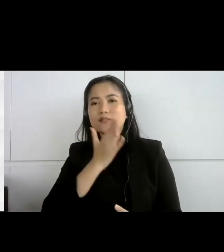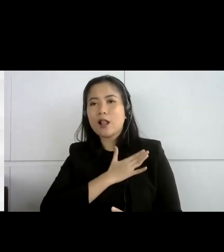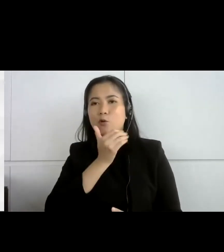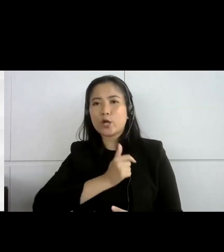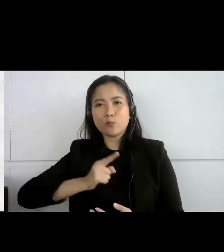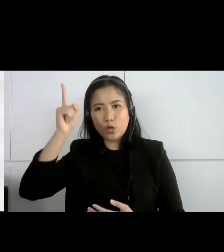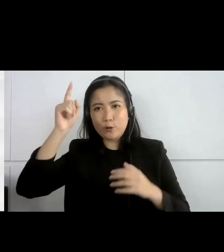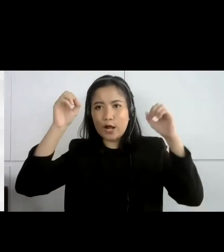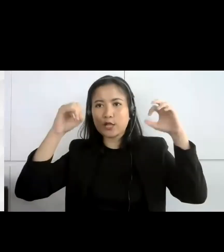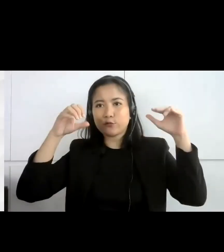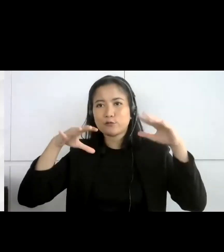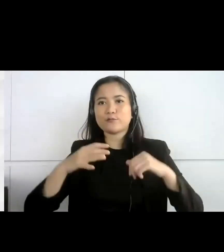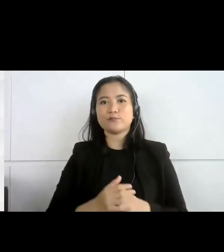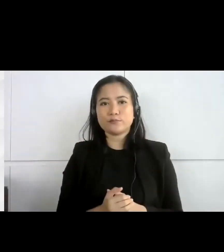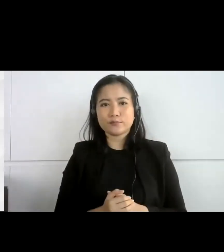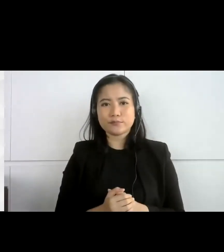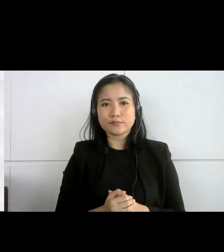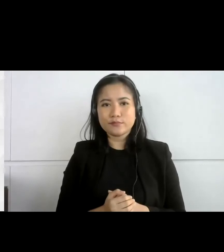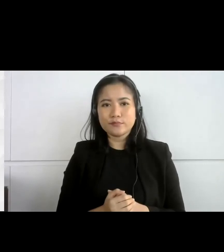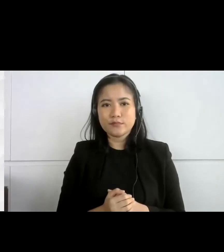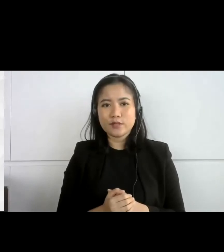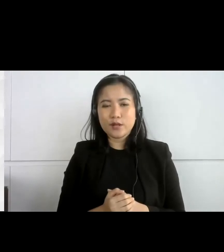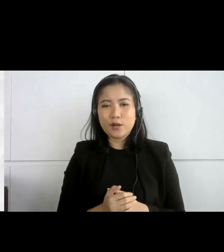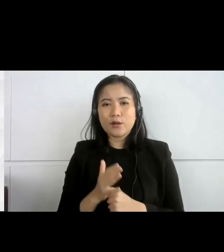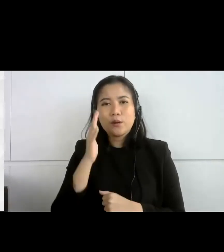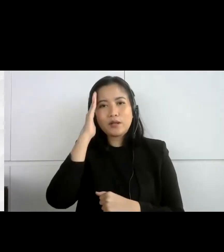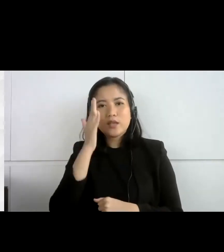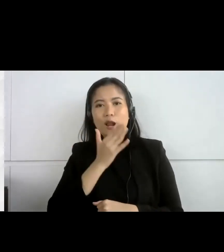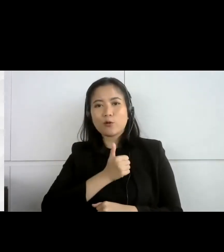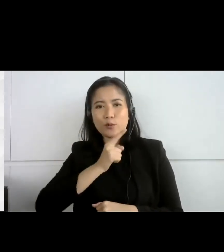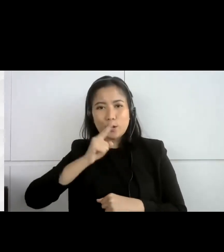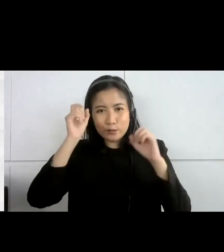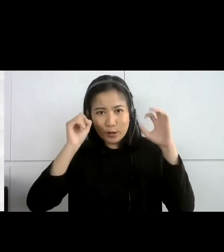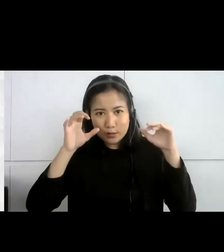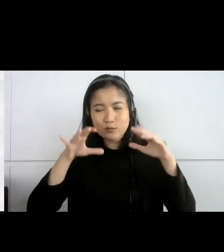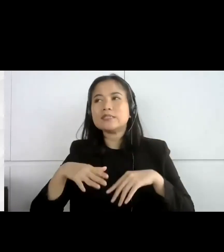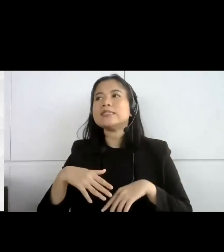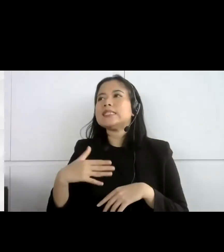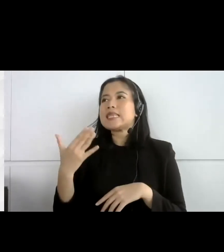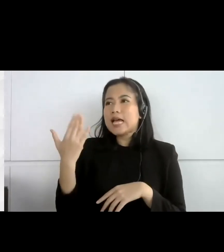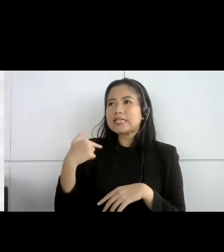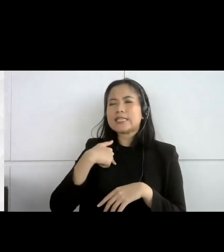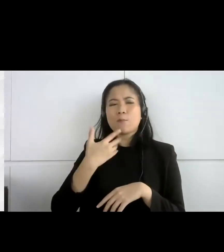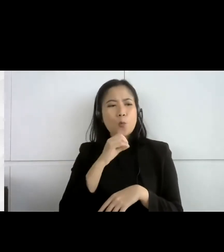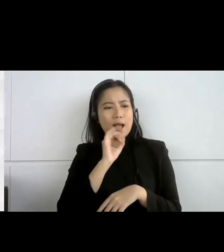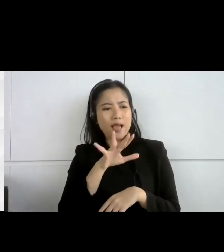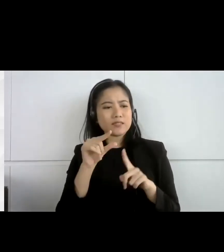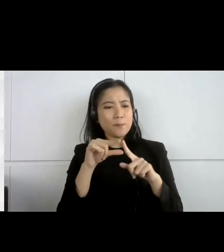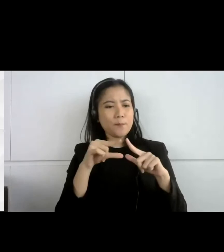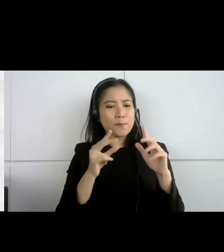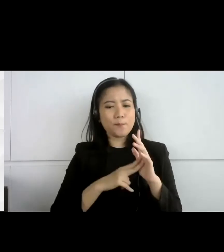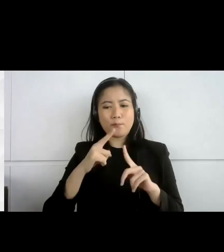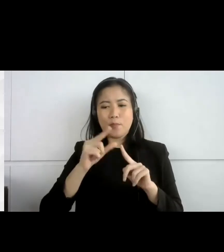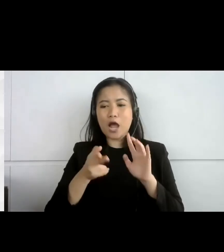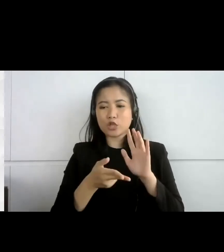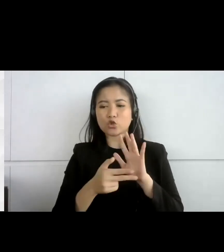wabarakatuh. Waalaikumsalam warahmatullahi wabarakatuh. Terima kasih Bu Samsyar. Saya tadinya pengen membalas dengan pantun juga, tapi takut terusan